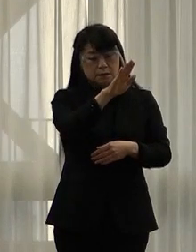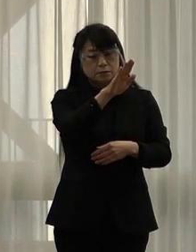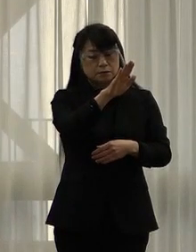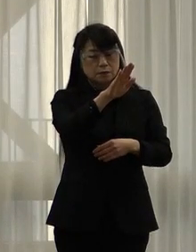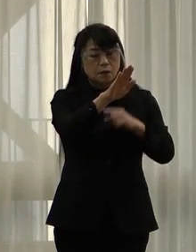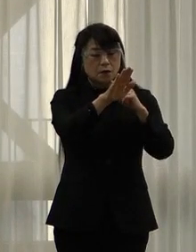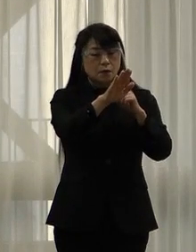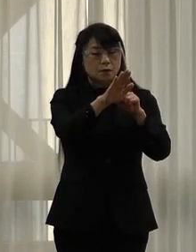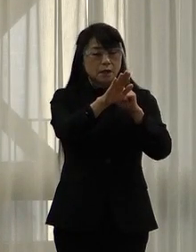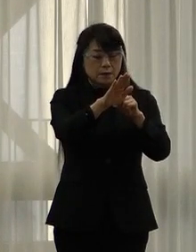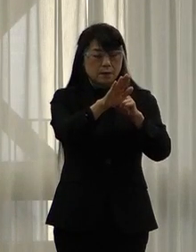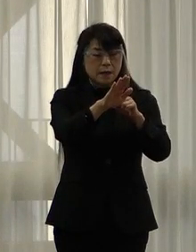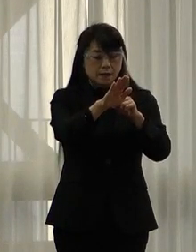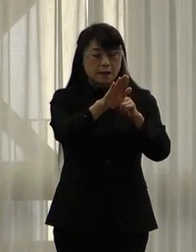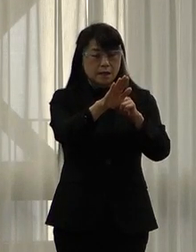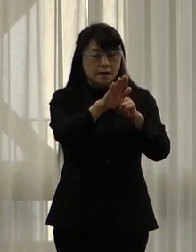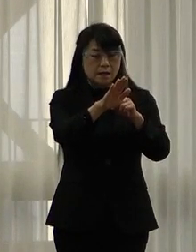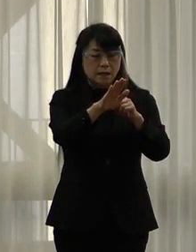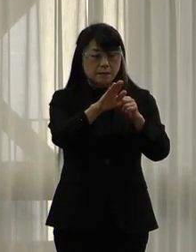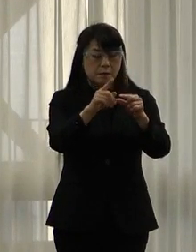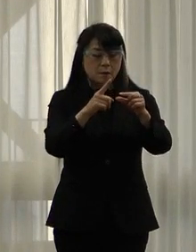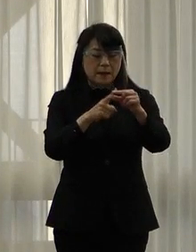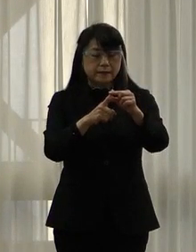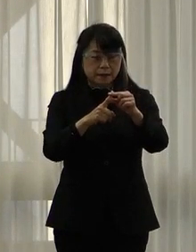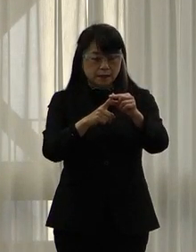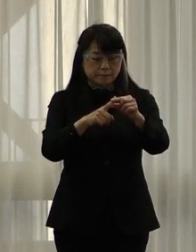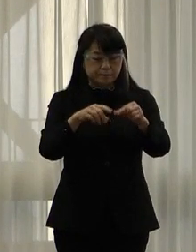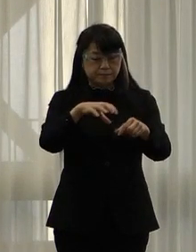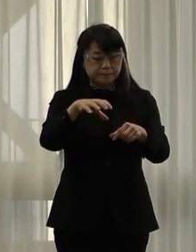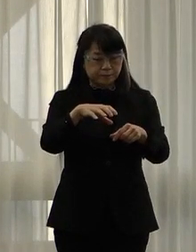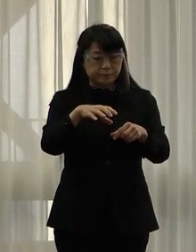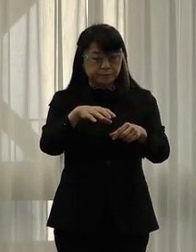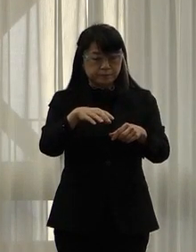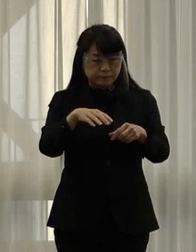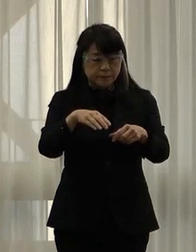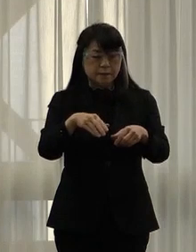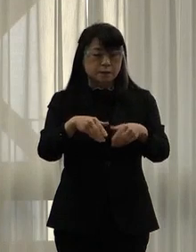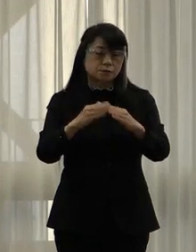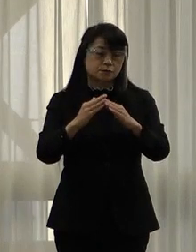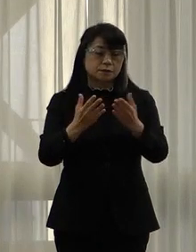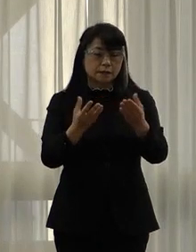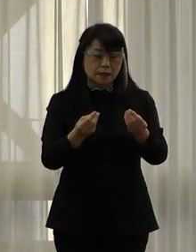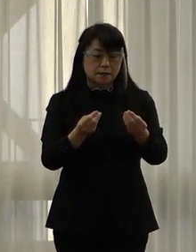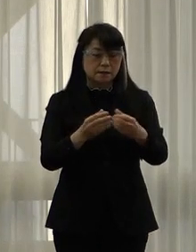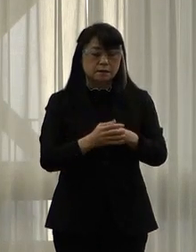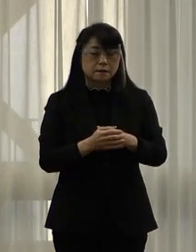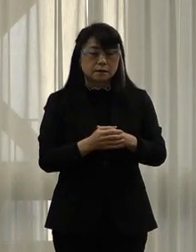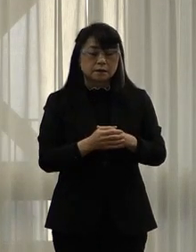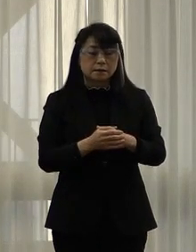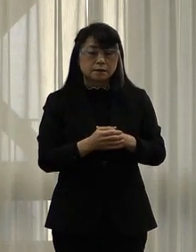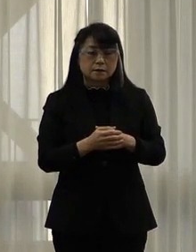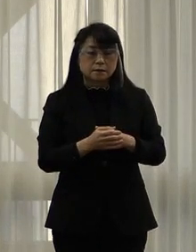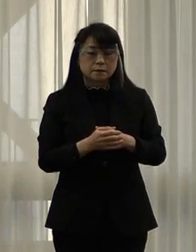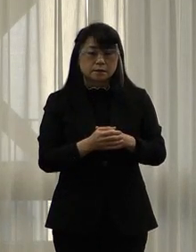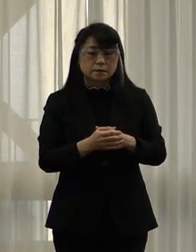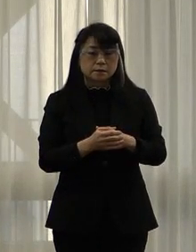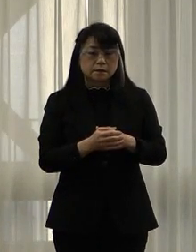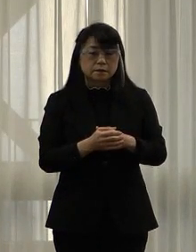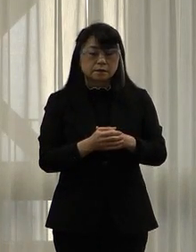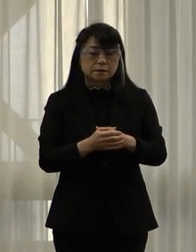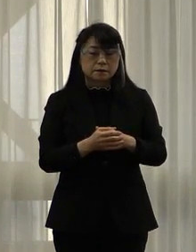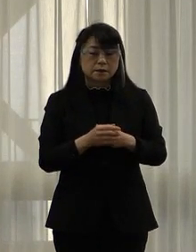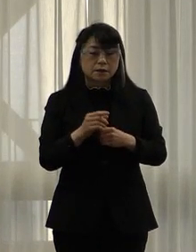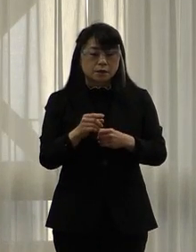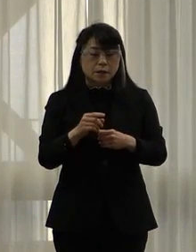を本当にど真ん中に据えた、それが現在の富山県成長戦略となります。 でそのウェルビーイングを上げてい